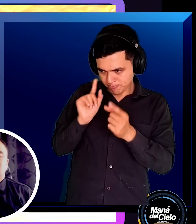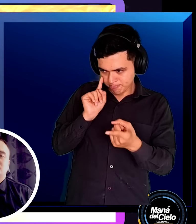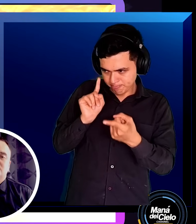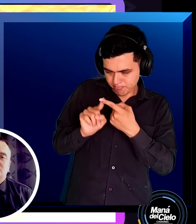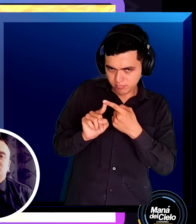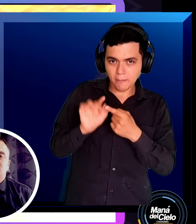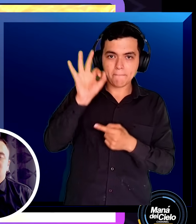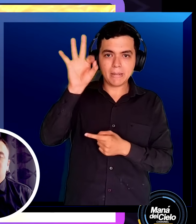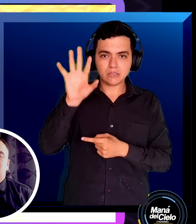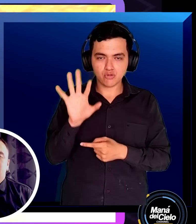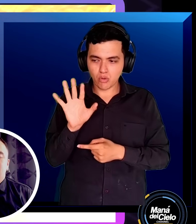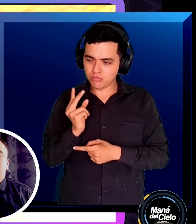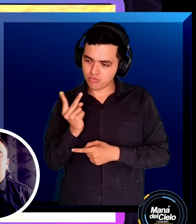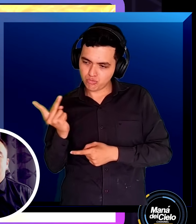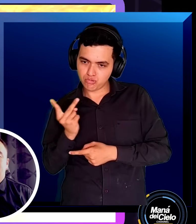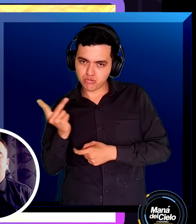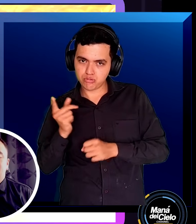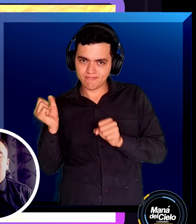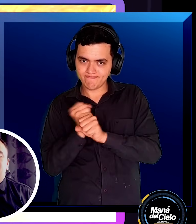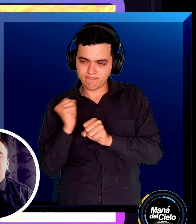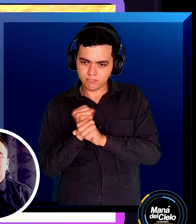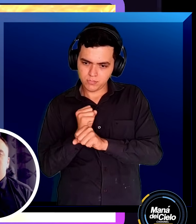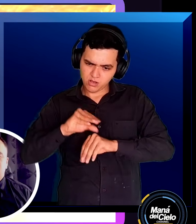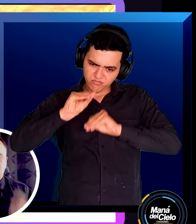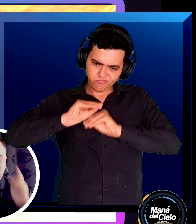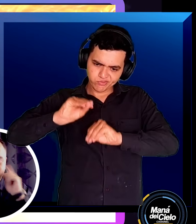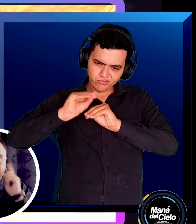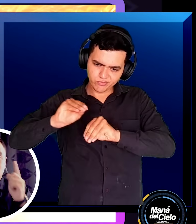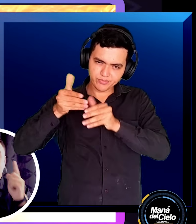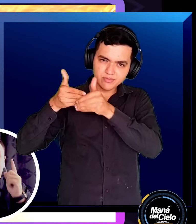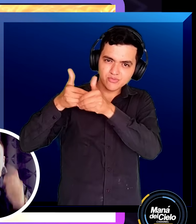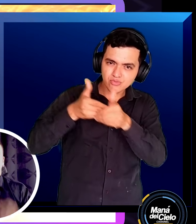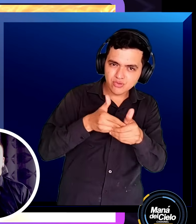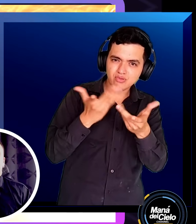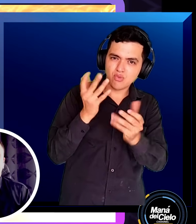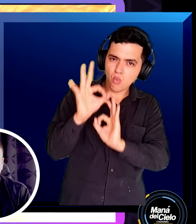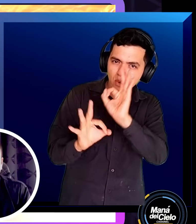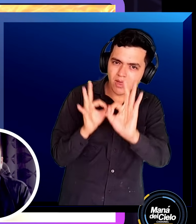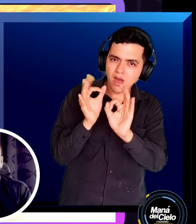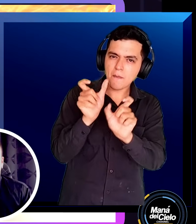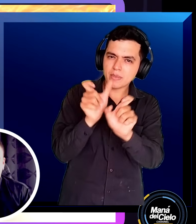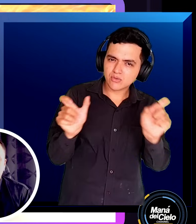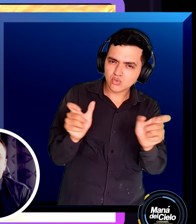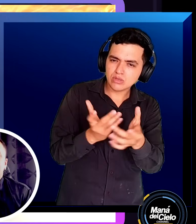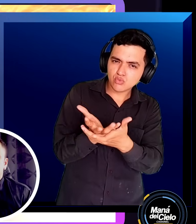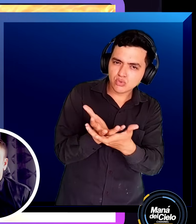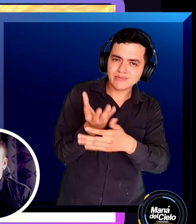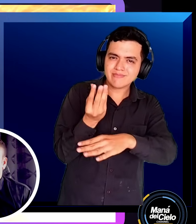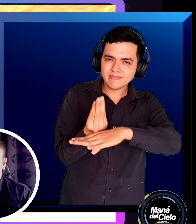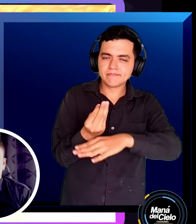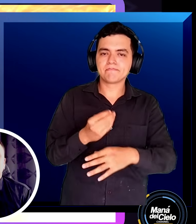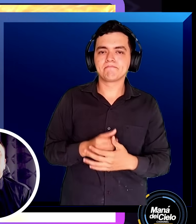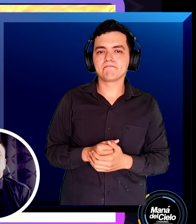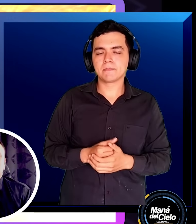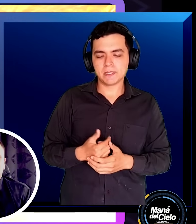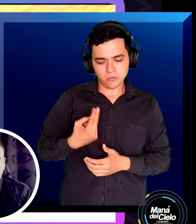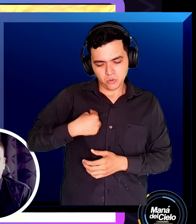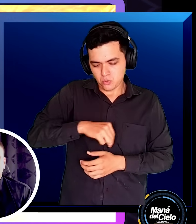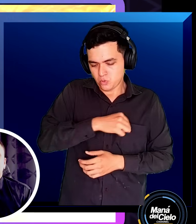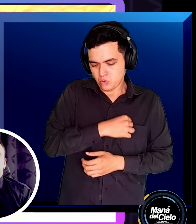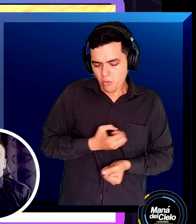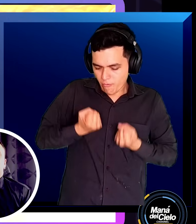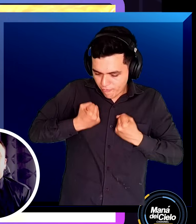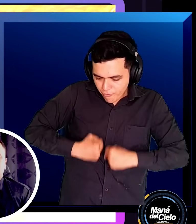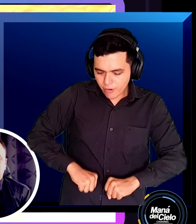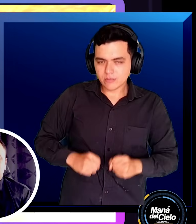claro, la iglesia localmente demanda mucho trabajo, mucha necesidad. Estoy liderando intercesión a nivel local